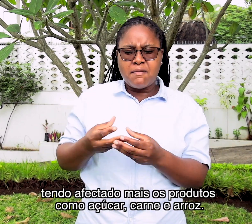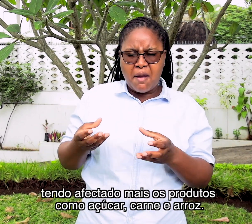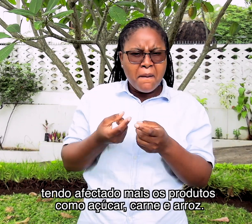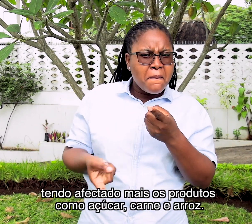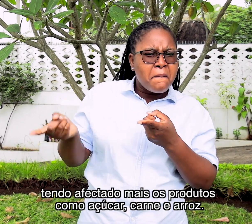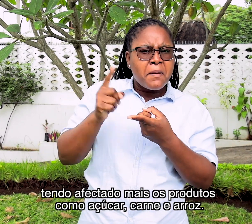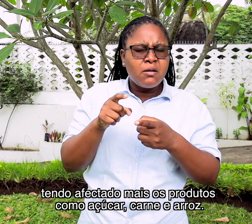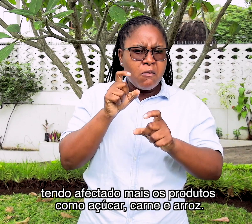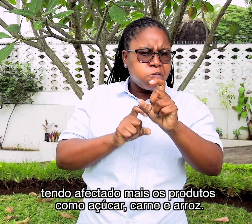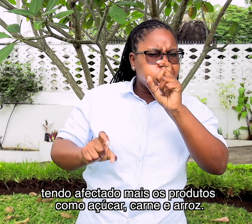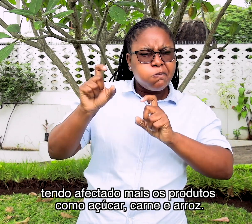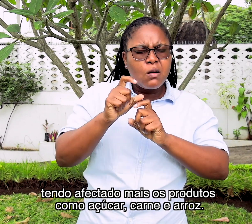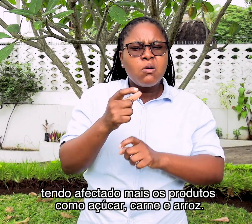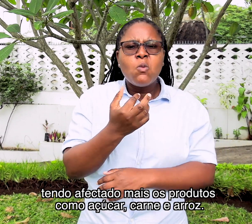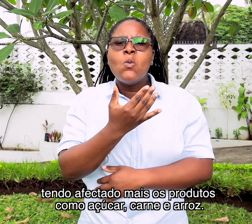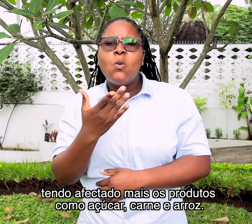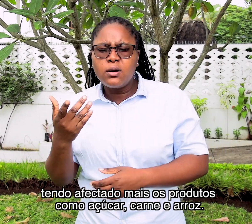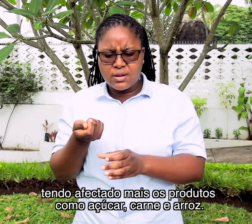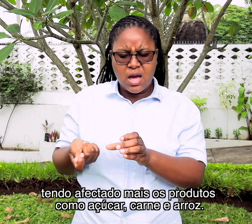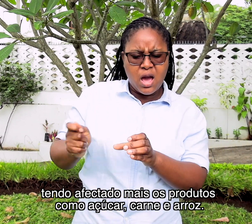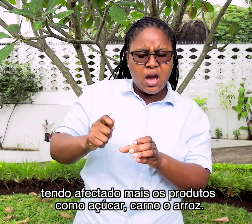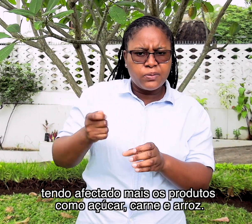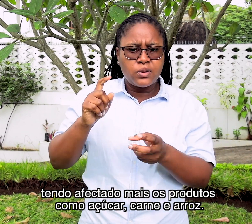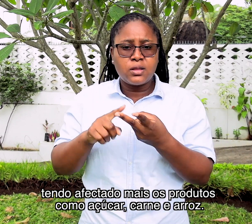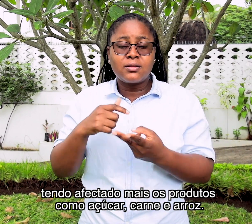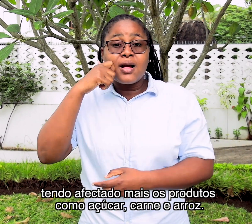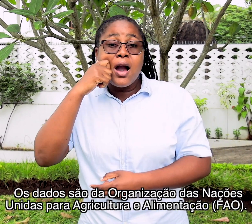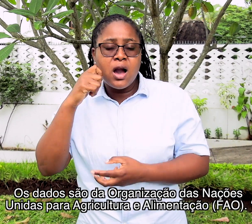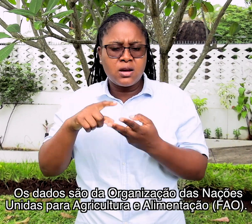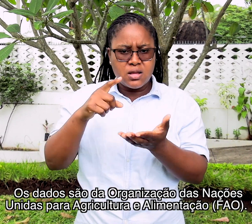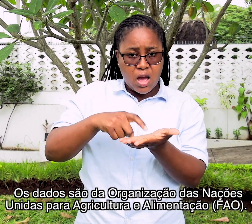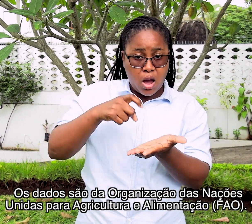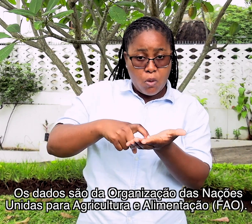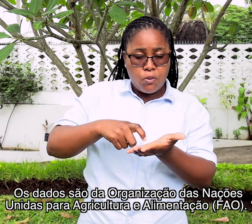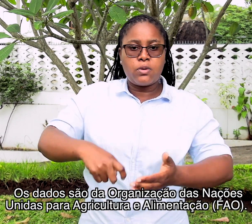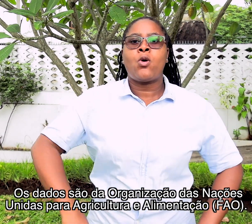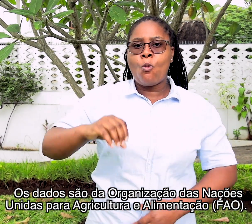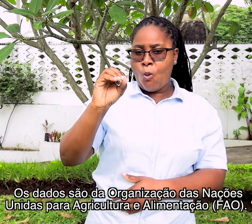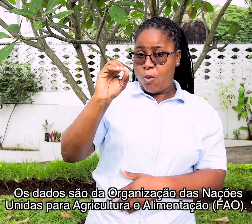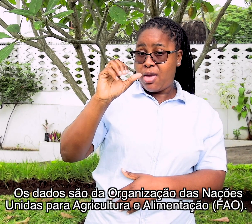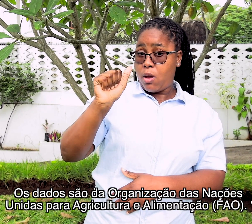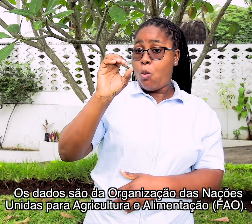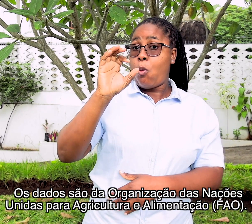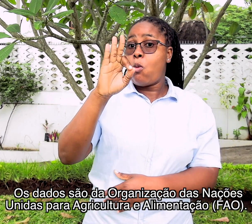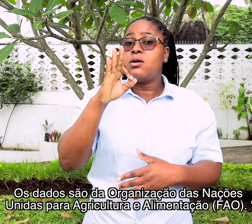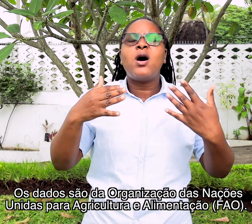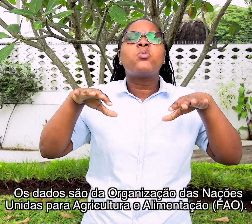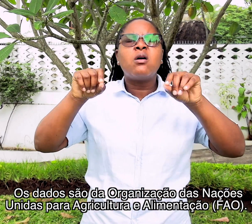afetado mais os produtos como açúcar, carne e arroz. Os dados são da Organização das Nações Unidas para Agricultura e